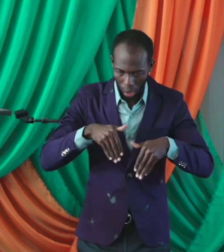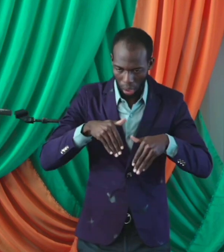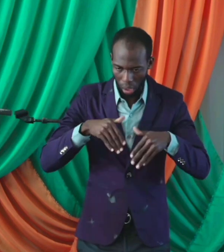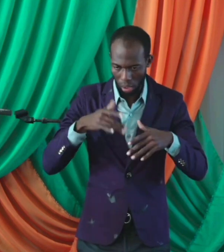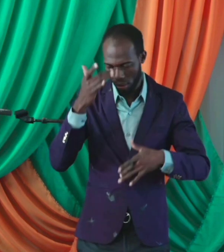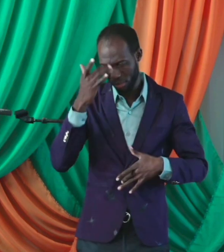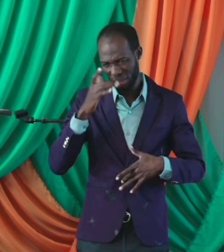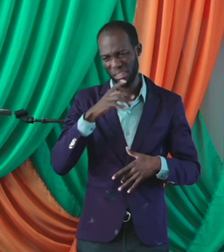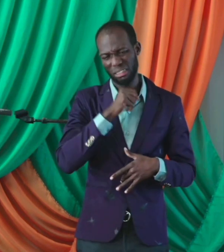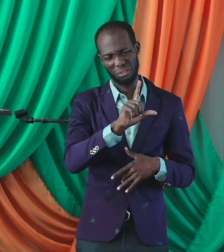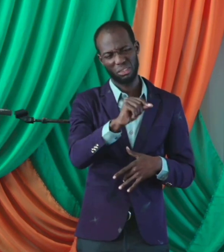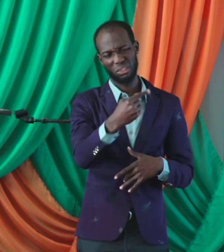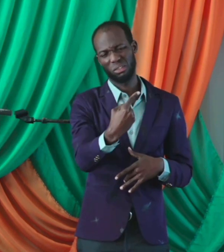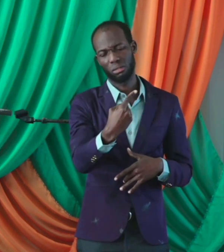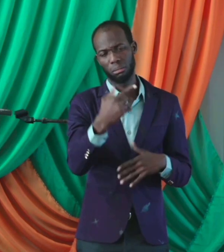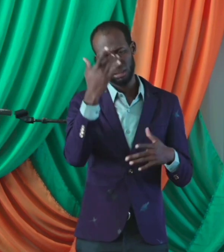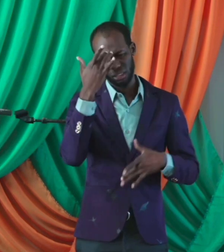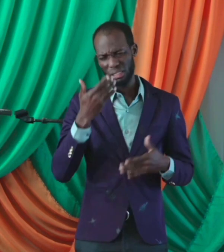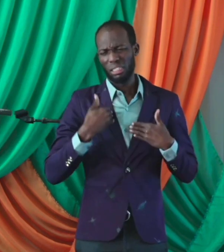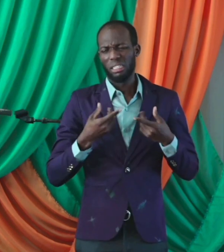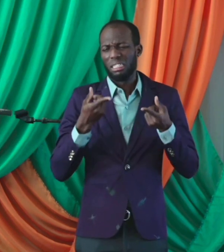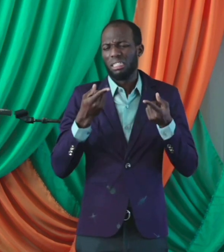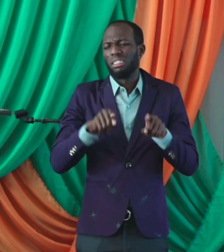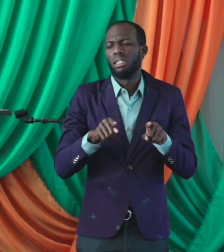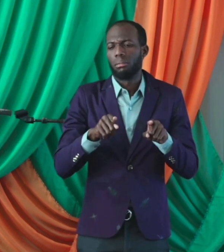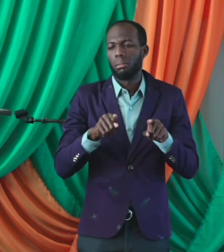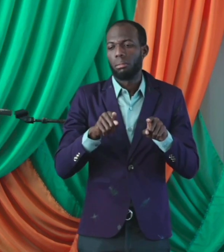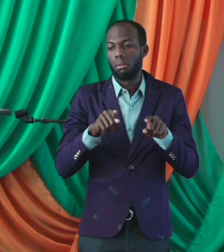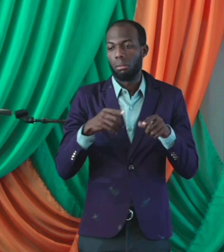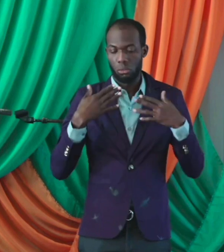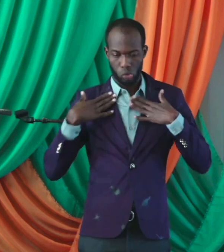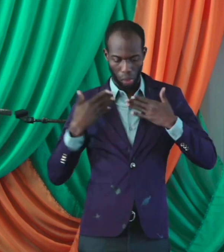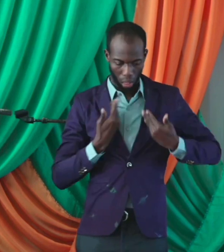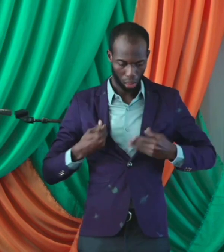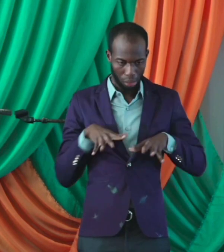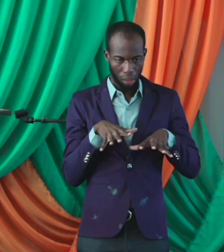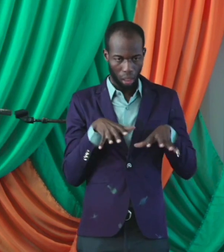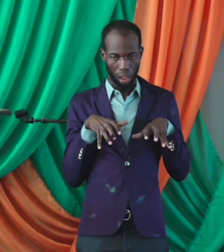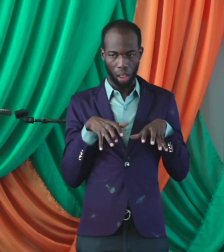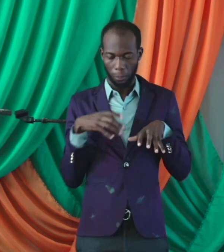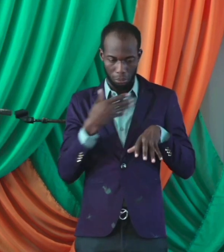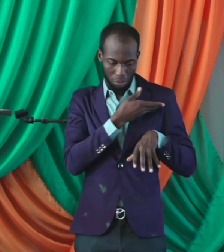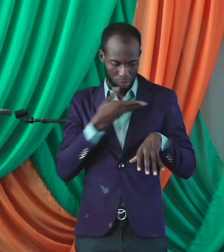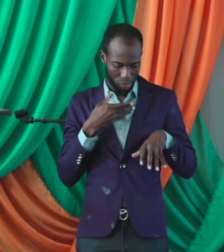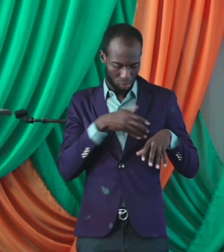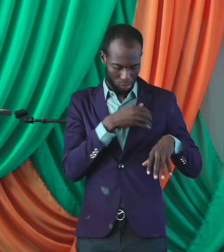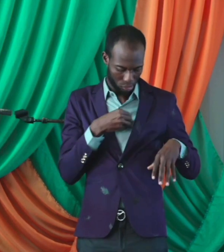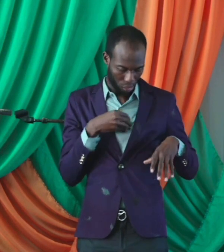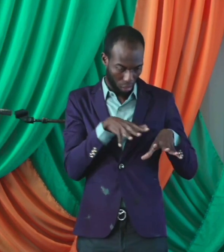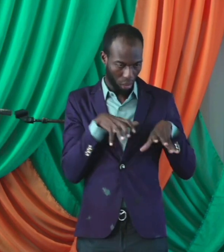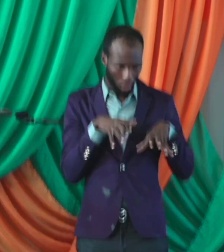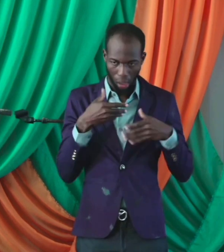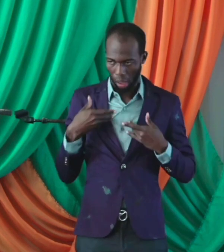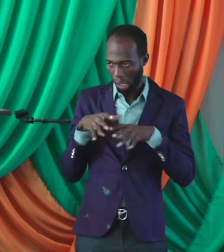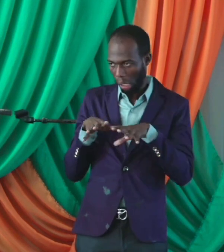je ne sais pas maladie ça. Quand sa maladie ça fait, il est paralysé toute partie supérieure. Toute partie supérieure. Il paralysé thorax, que bon